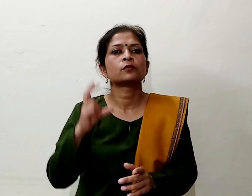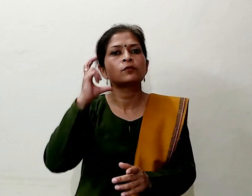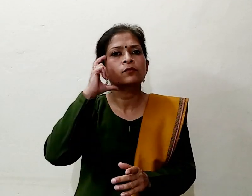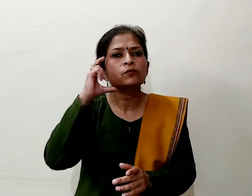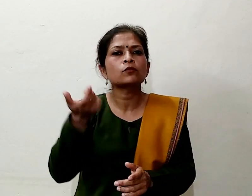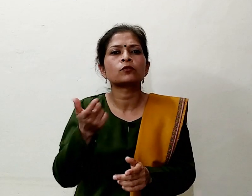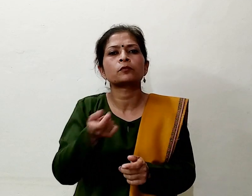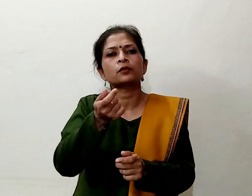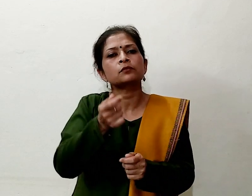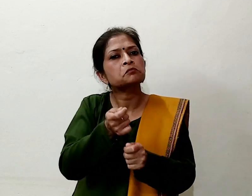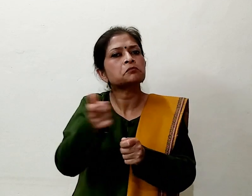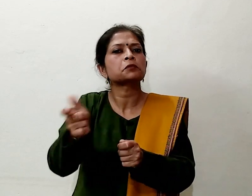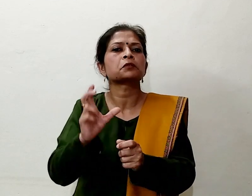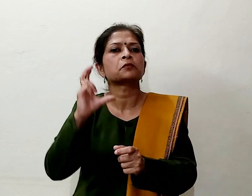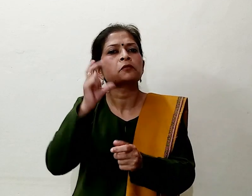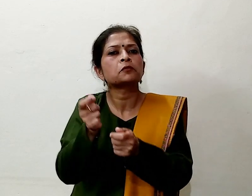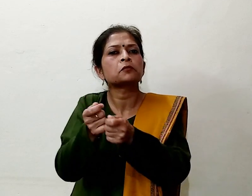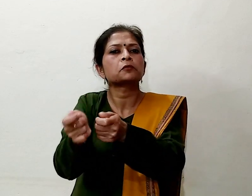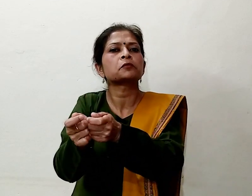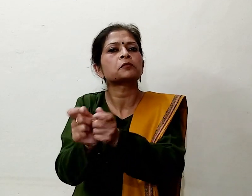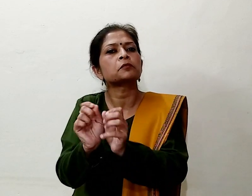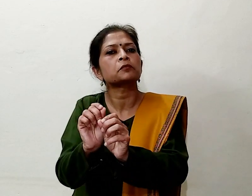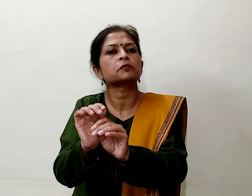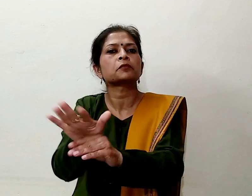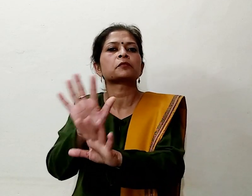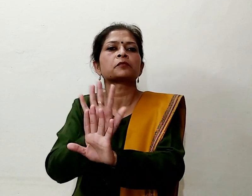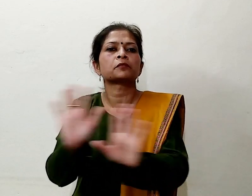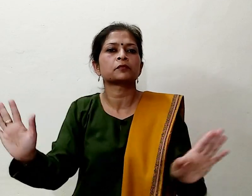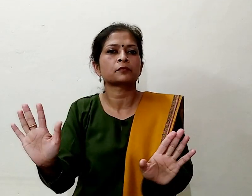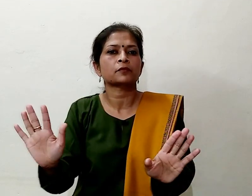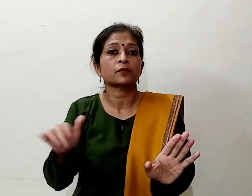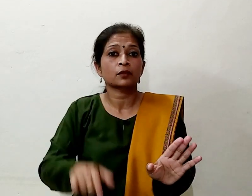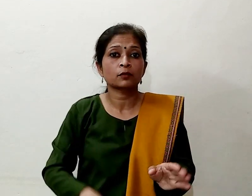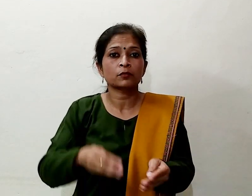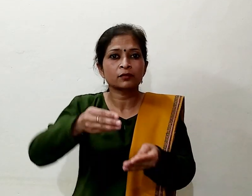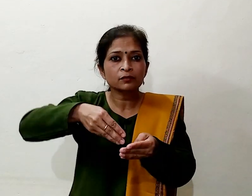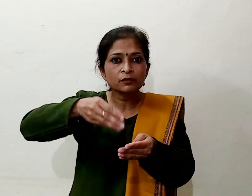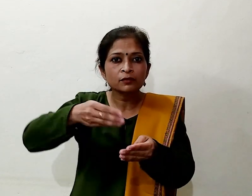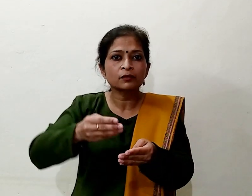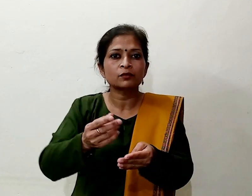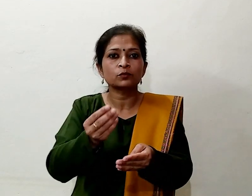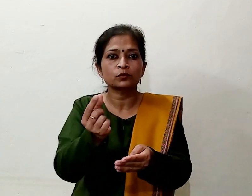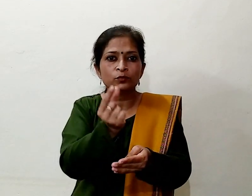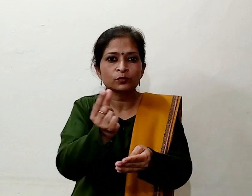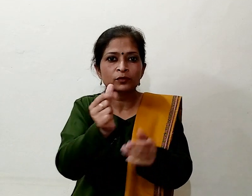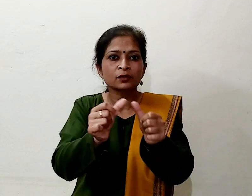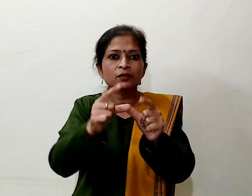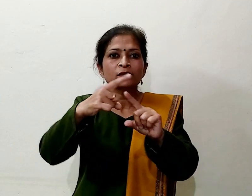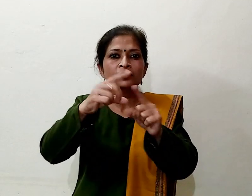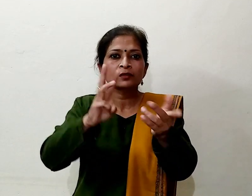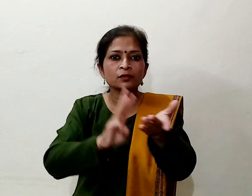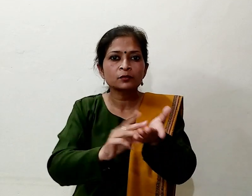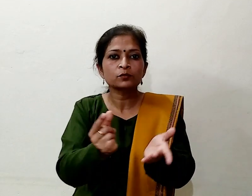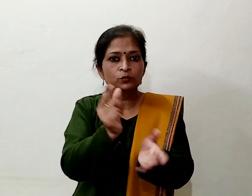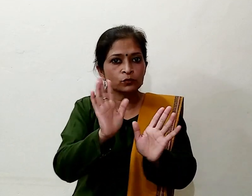का ही उप्योग किया जाए यदि आप काड के माध्यम से भुप्तान करें तो काड को सैनेटाइज करने के पश्चात